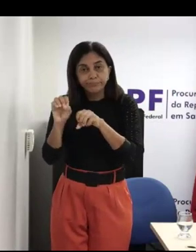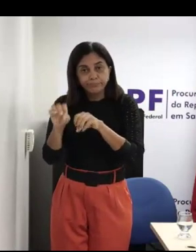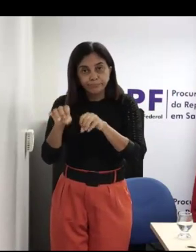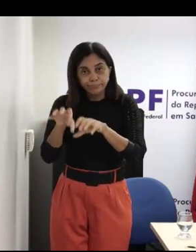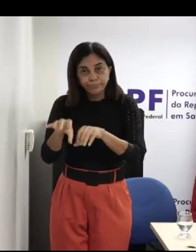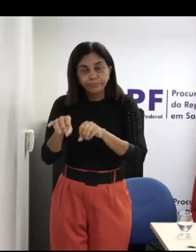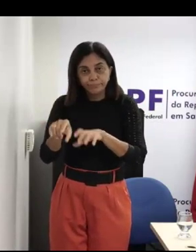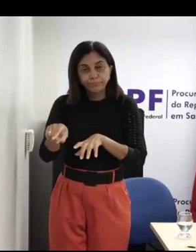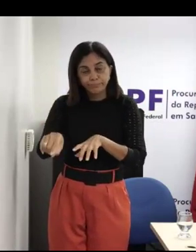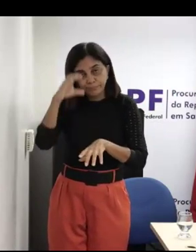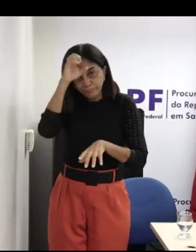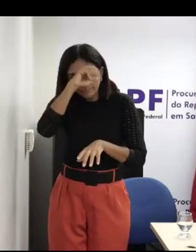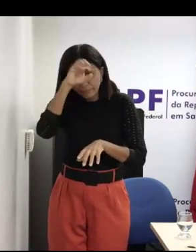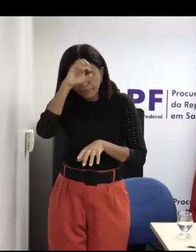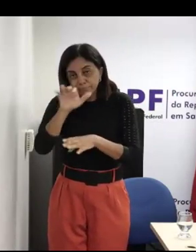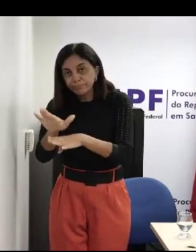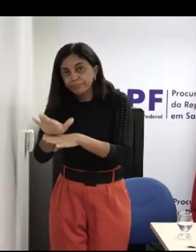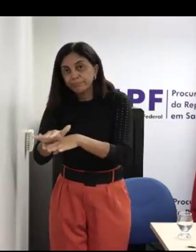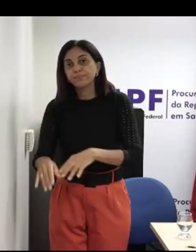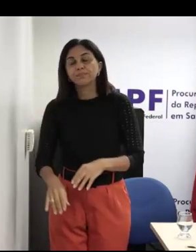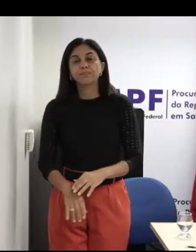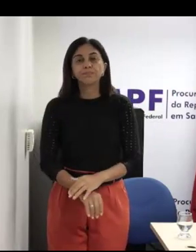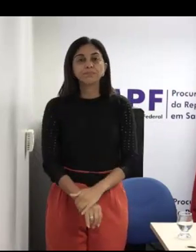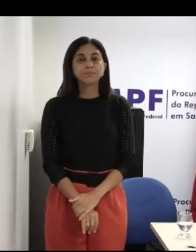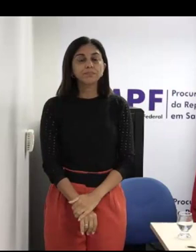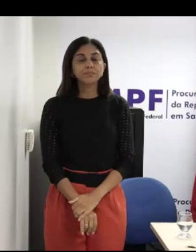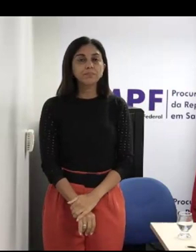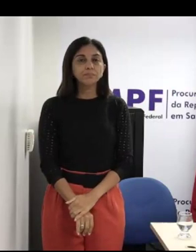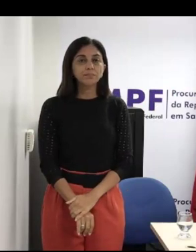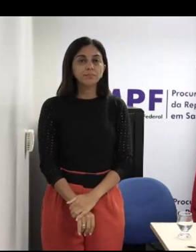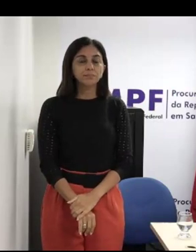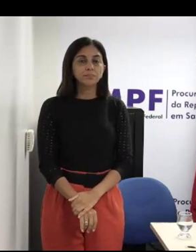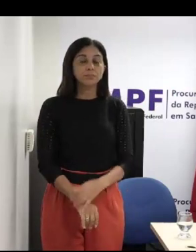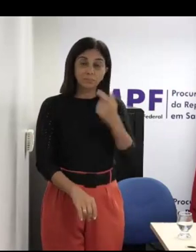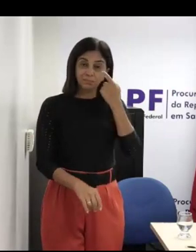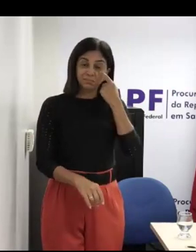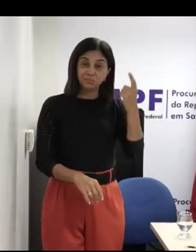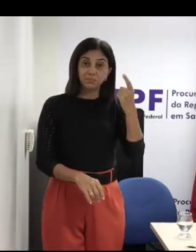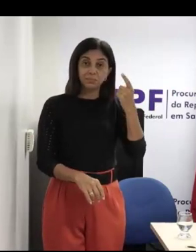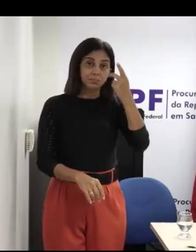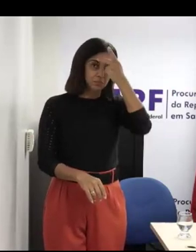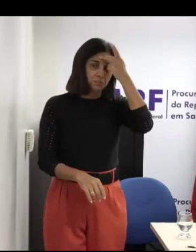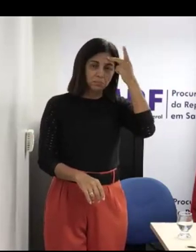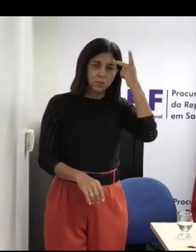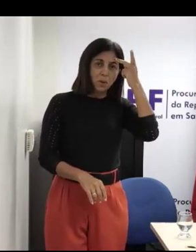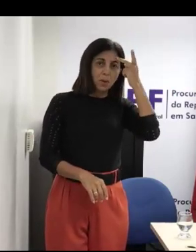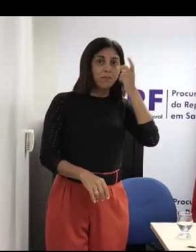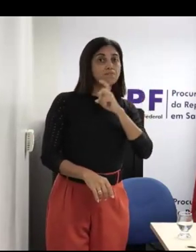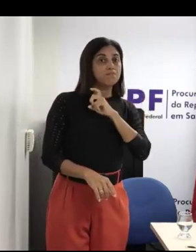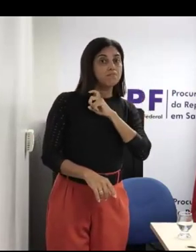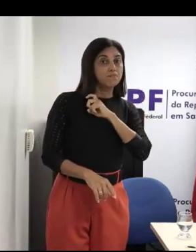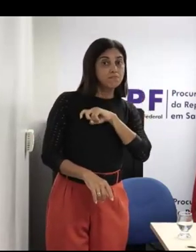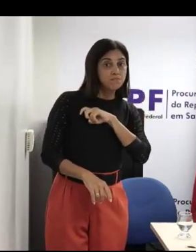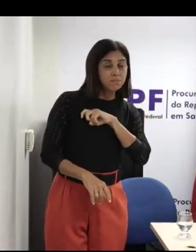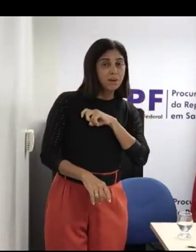aqui eh nós estamos lidando com criminosos perigosos com criminosos que